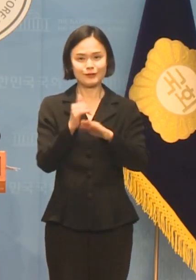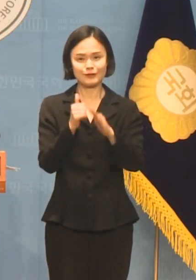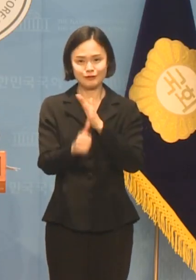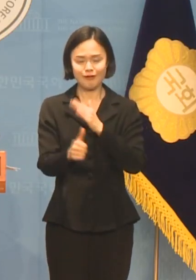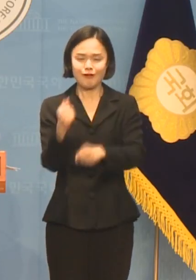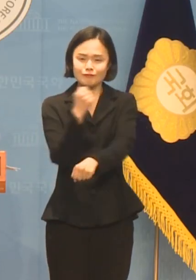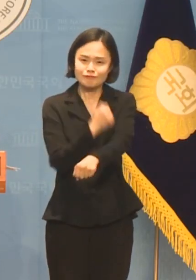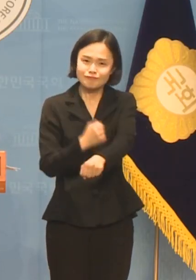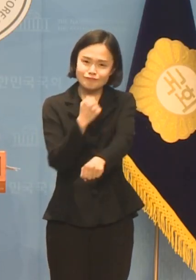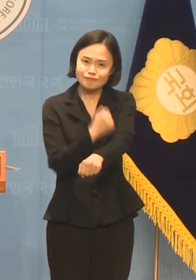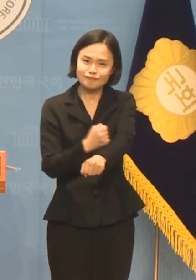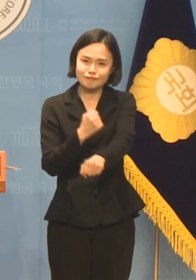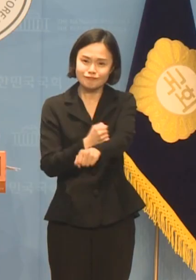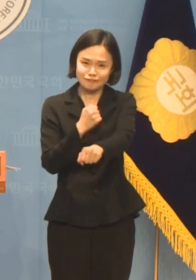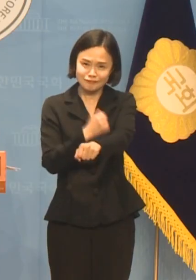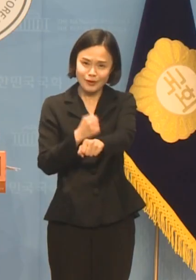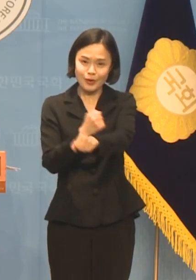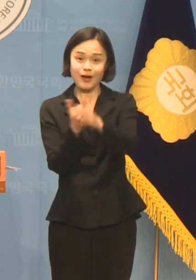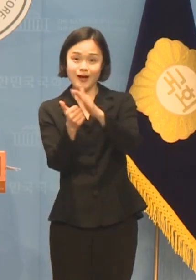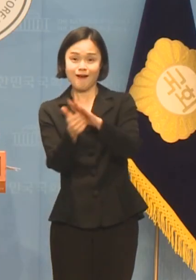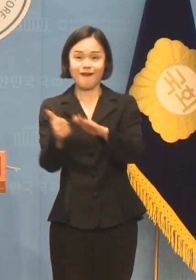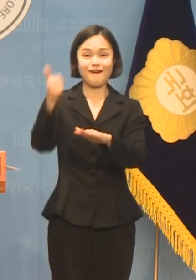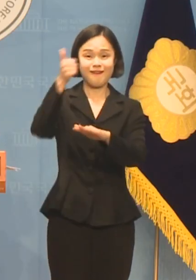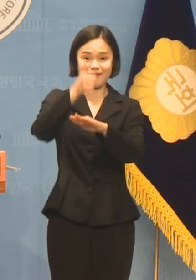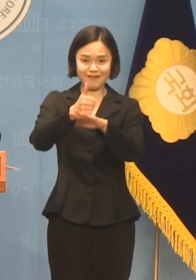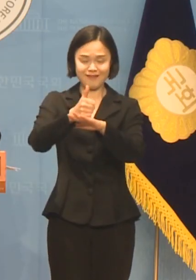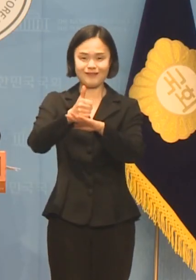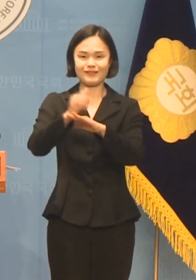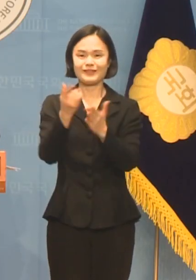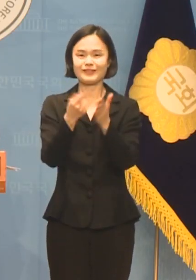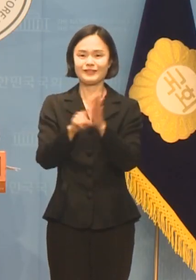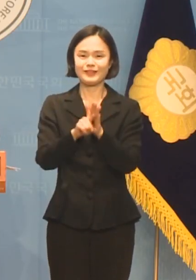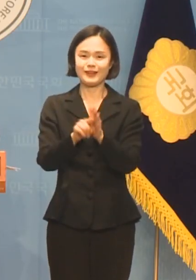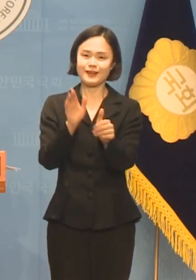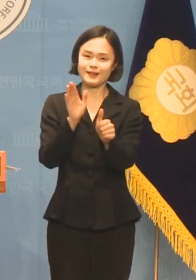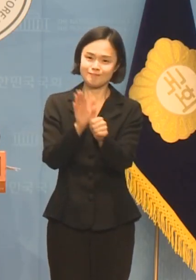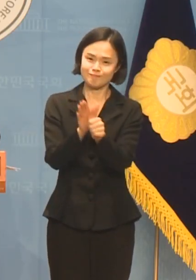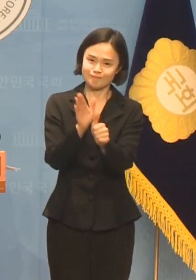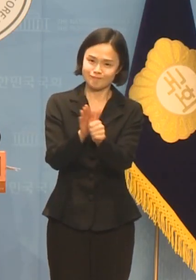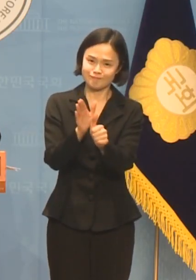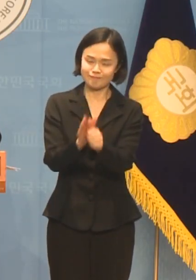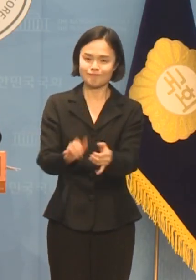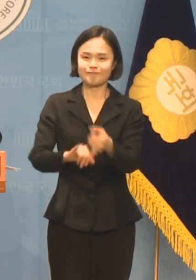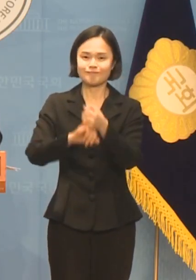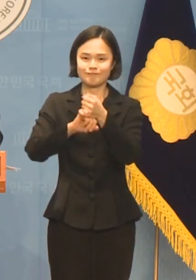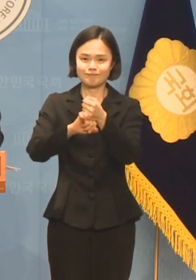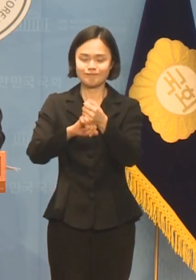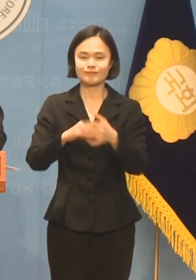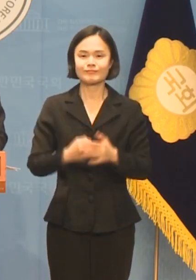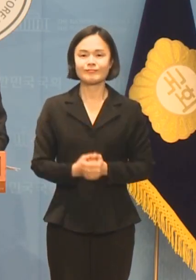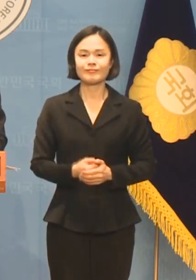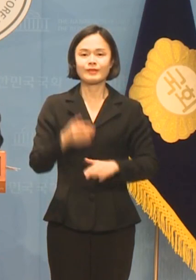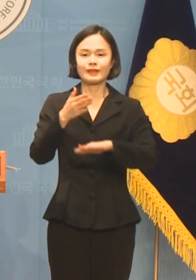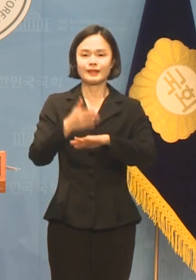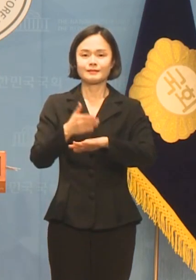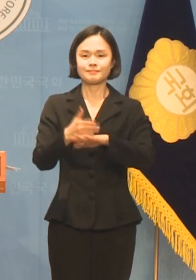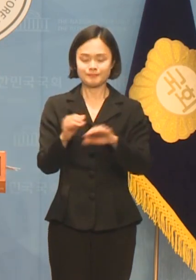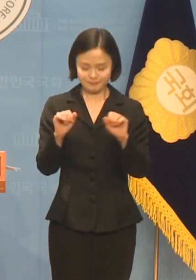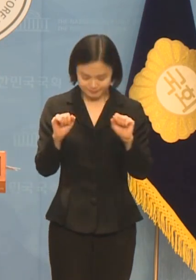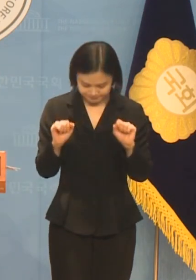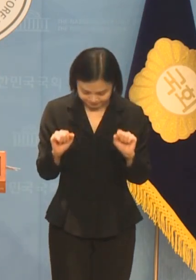결과가 이어질 수 있도록 든든한 지원을 아끼지 않겠습니다. 감사합니다.